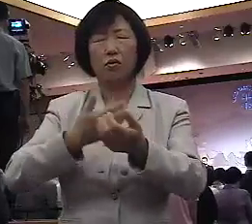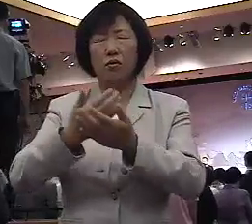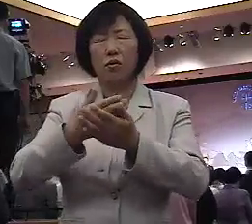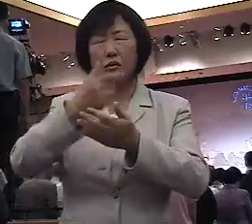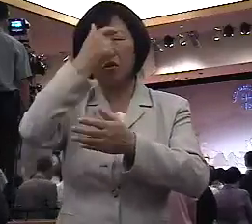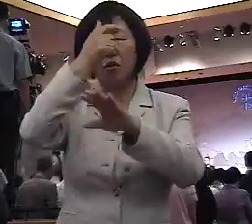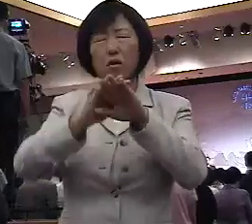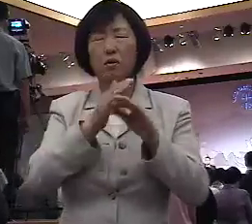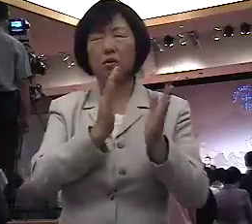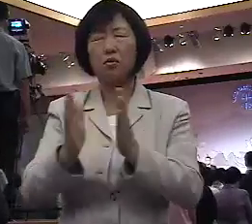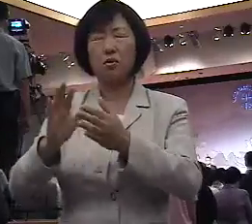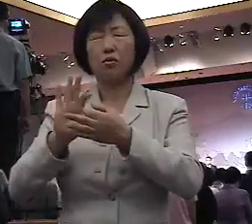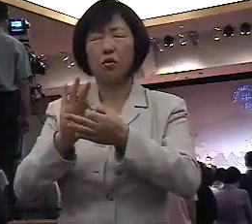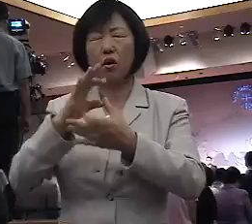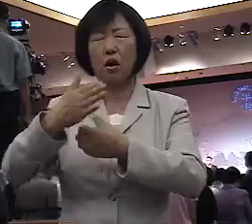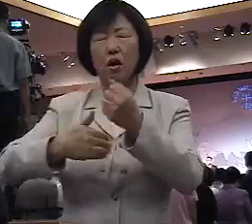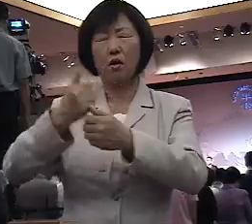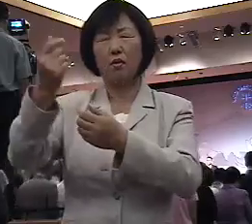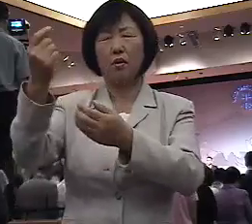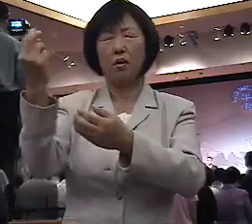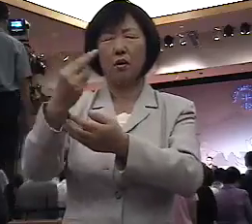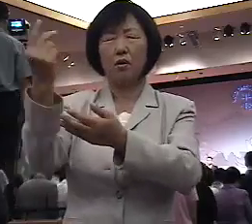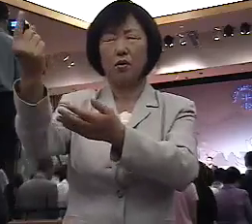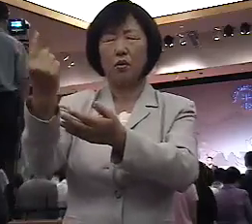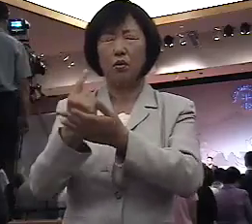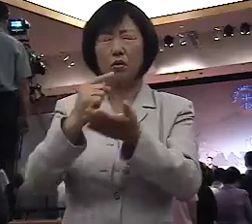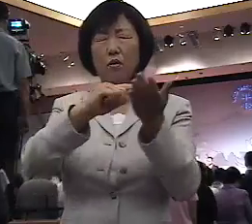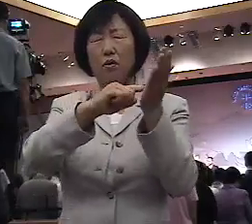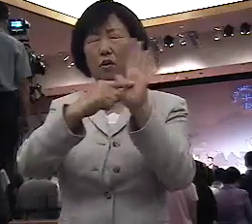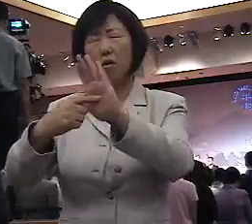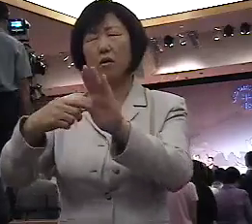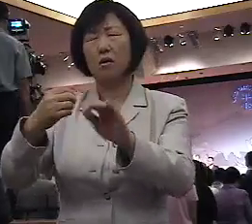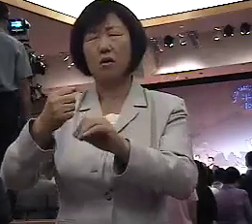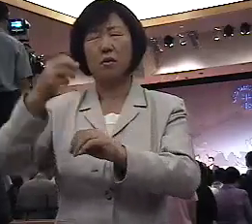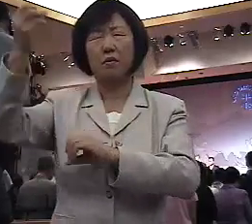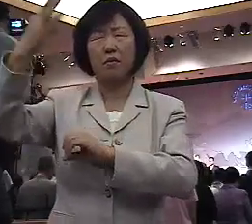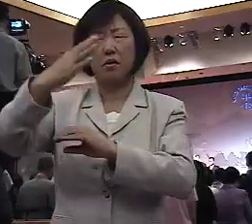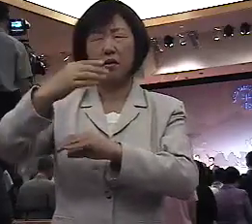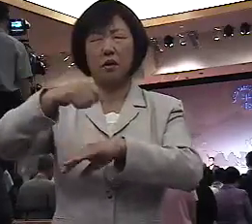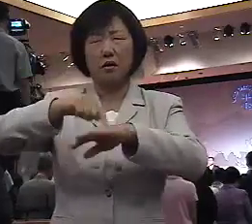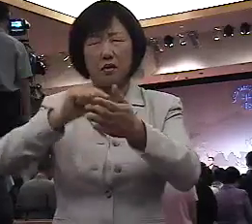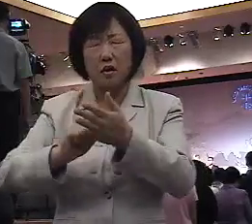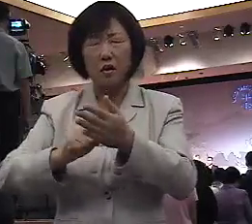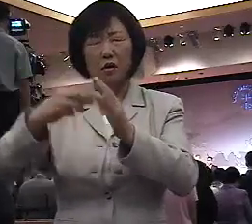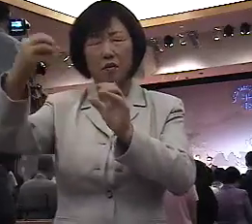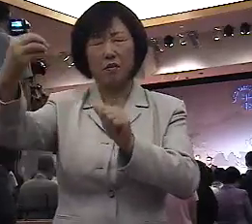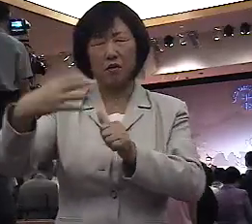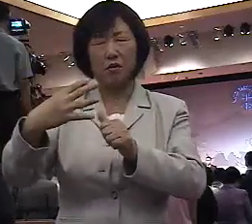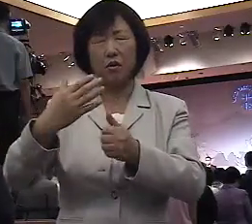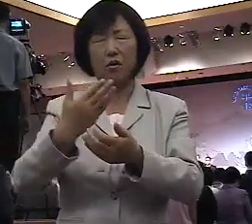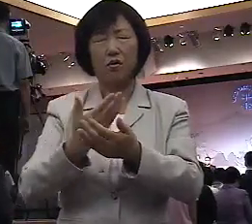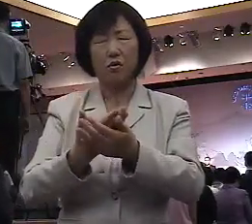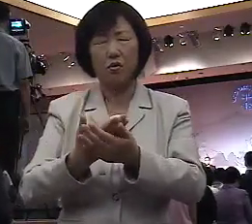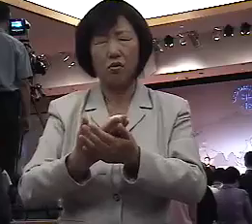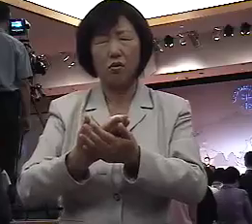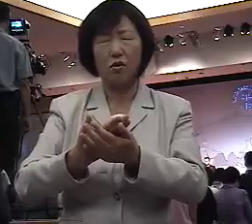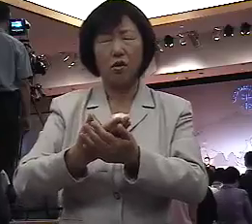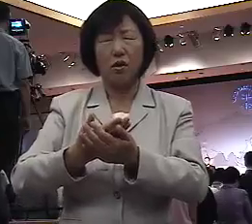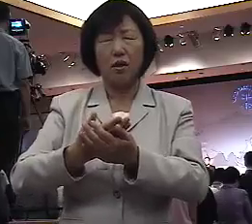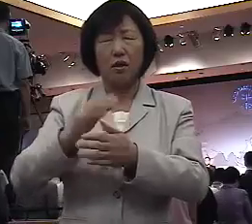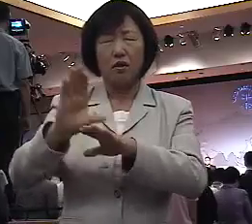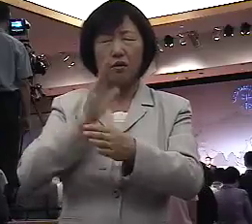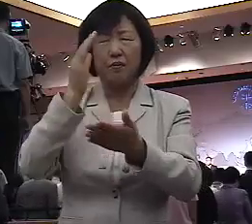순서를 통하여 하나님의 임재를 드러내시고 주의 영광의 빛이 우리의 심령을 비추셔서 그리스도의